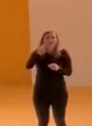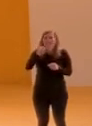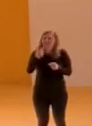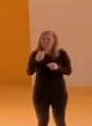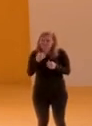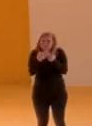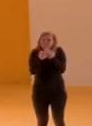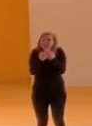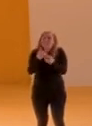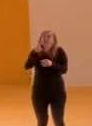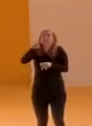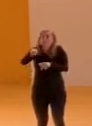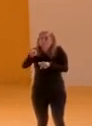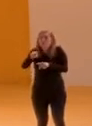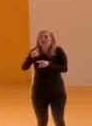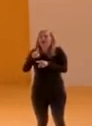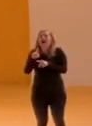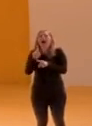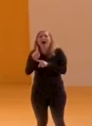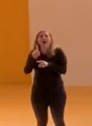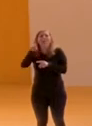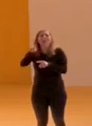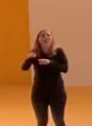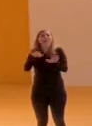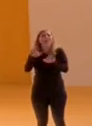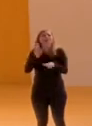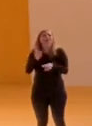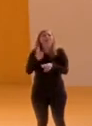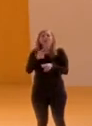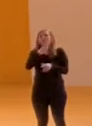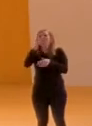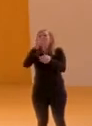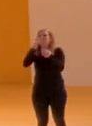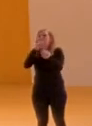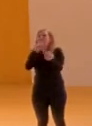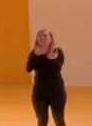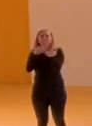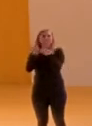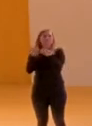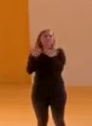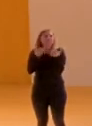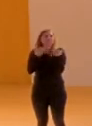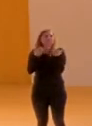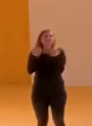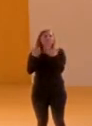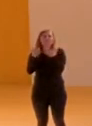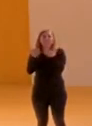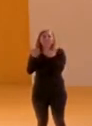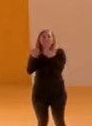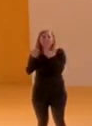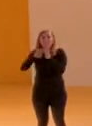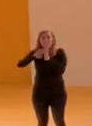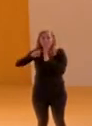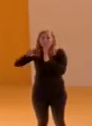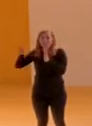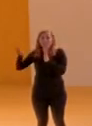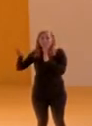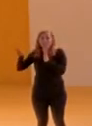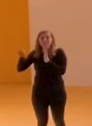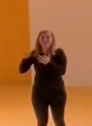z nim Paweł będzie numerem dwa nie w Warszawie będzie Budapeszt tak to